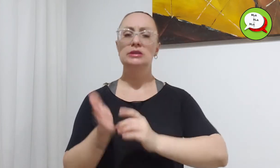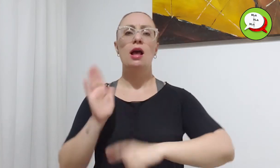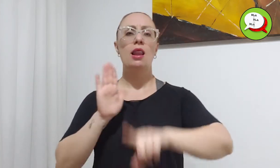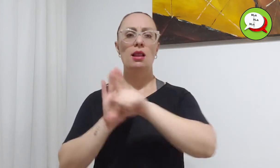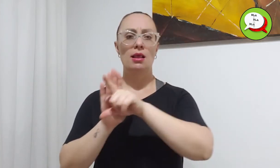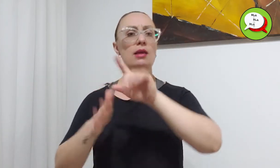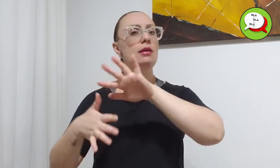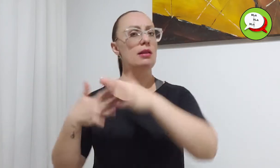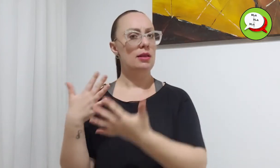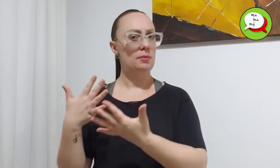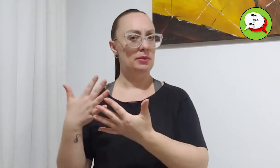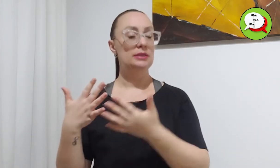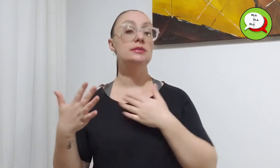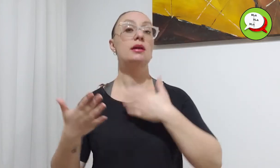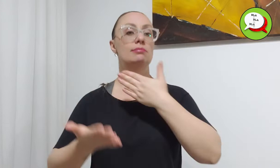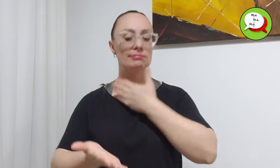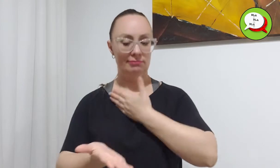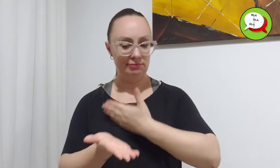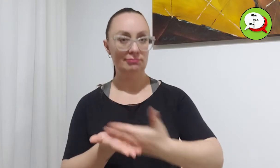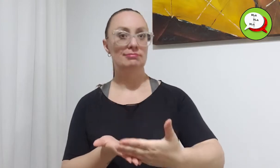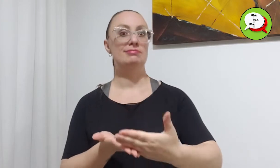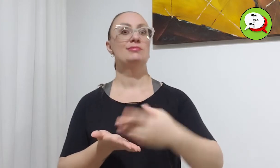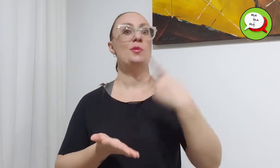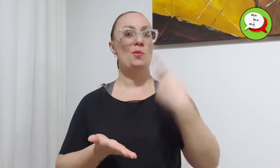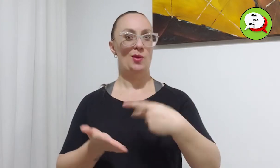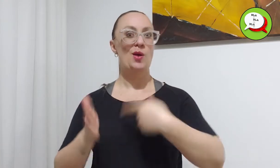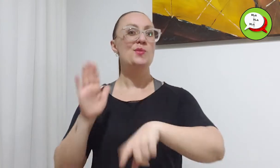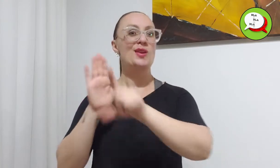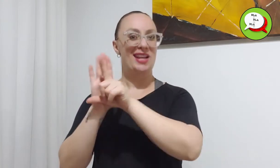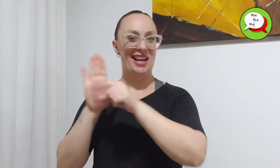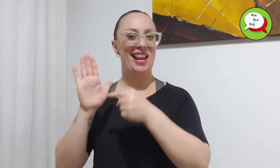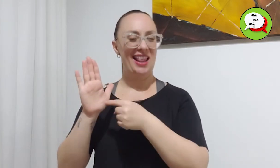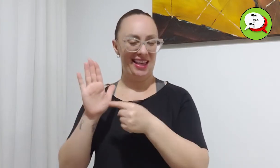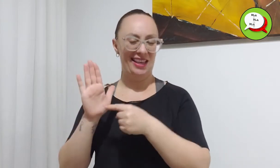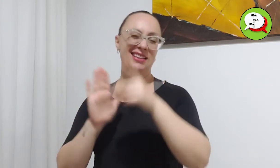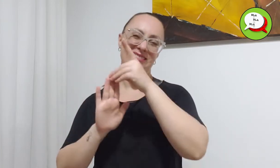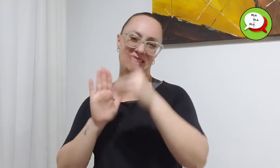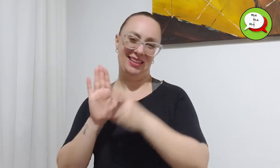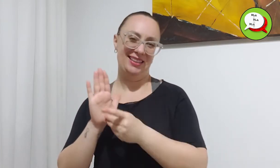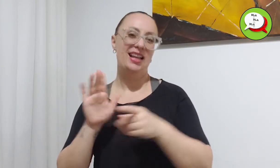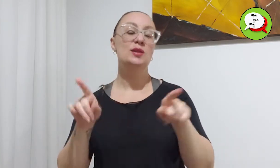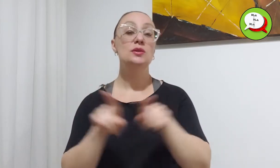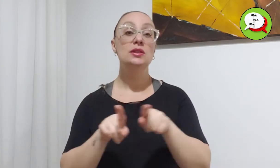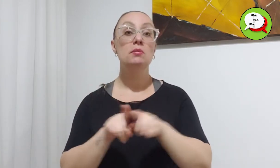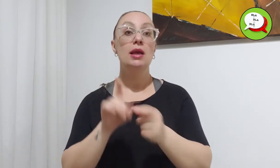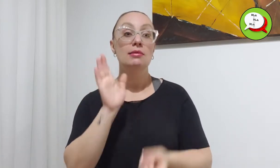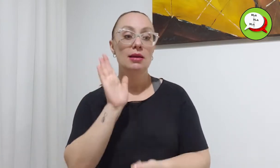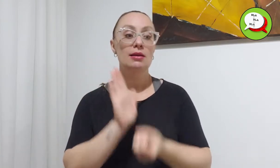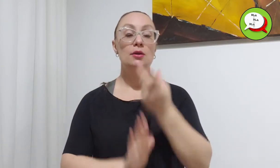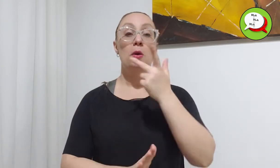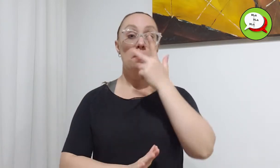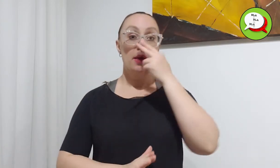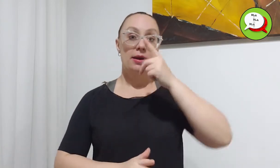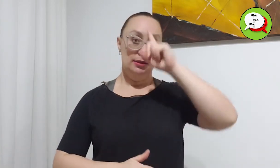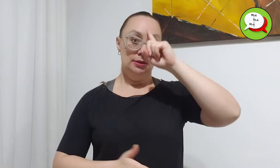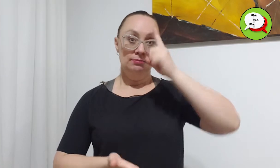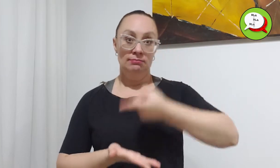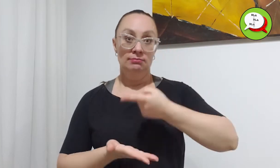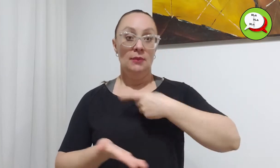regulamenta a Lei de Libras. A partir desse instrumento legal, também se cria um imperativo no